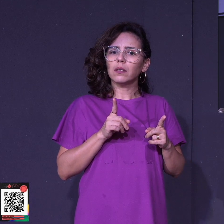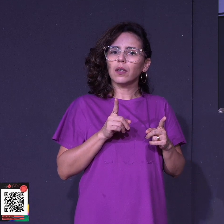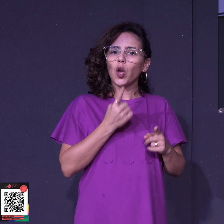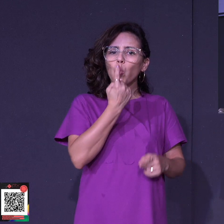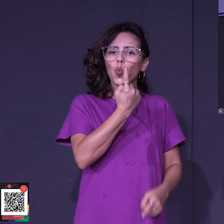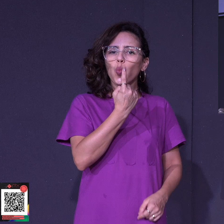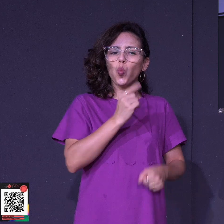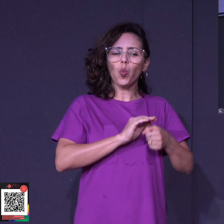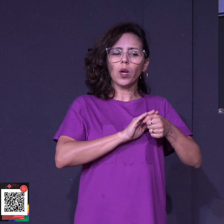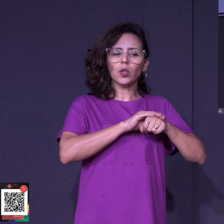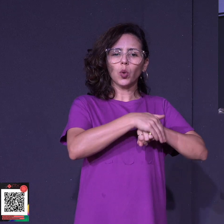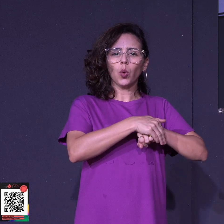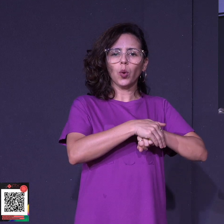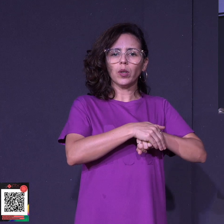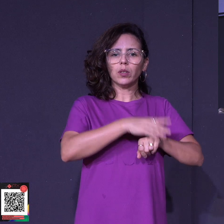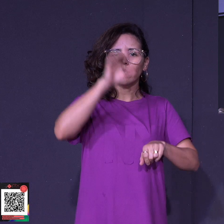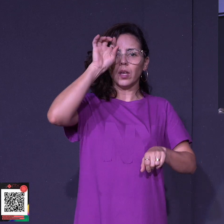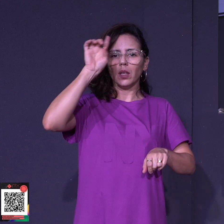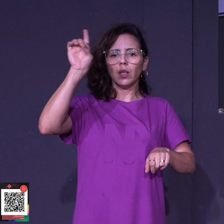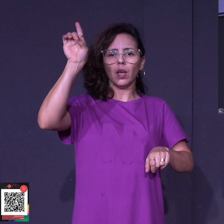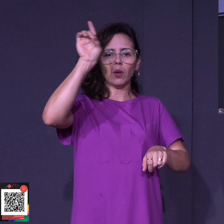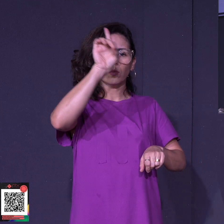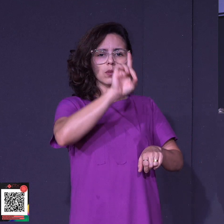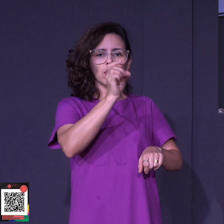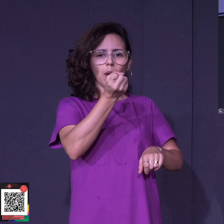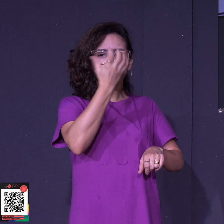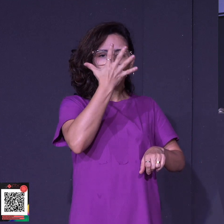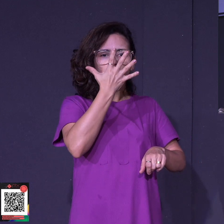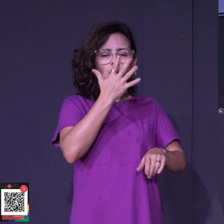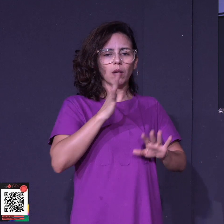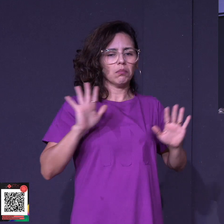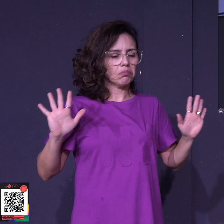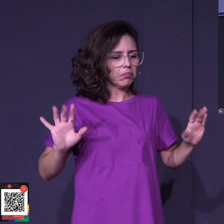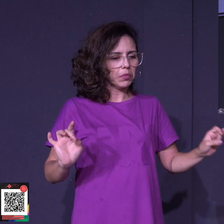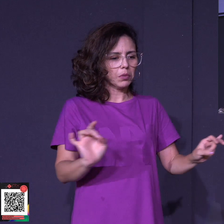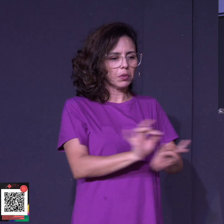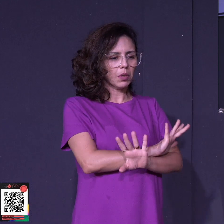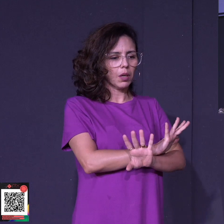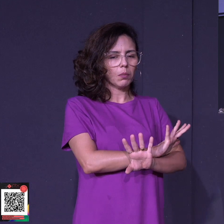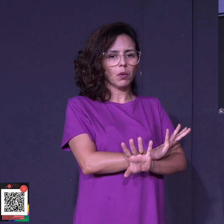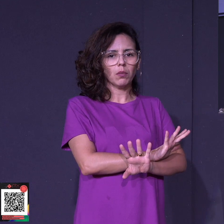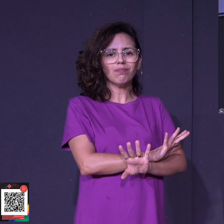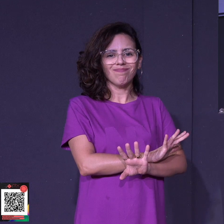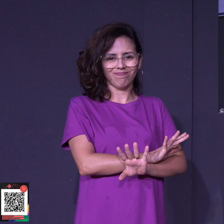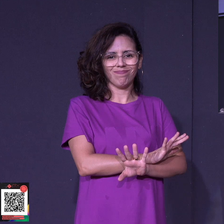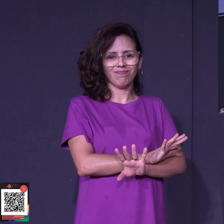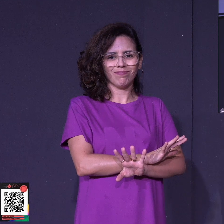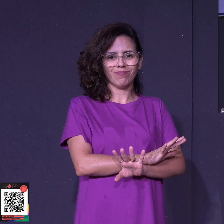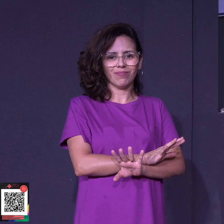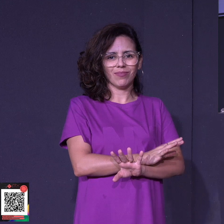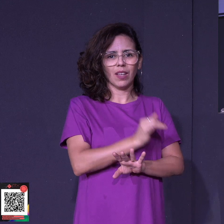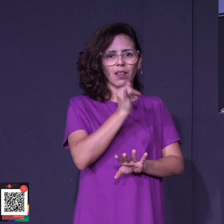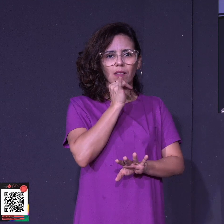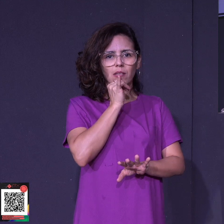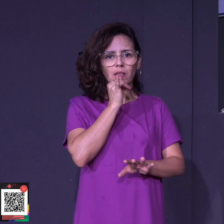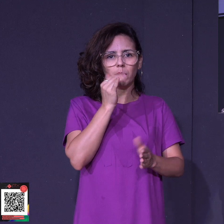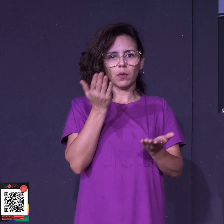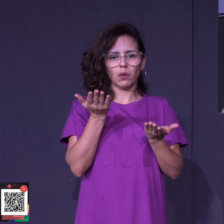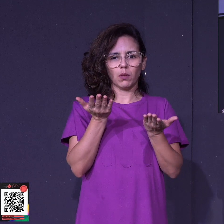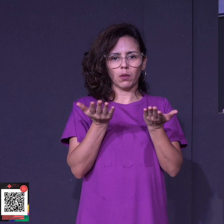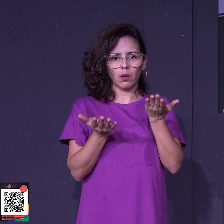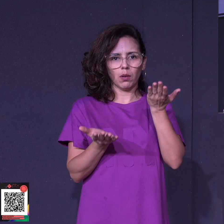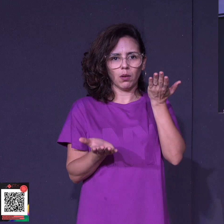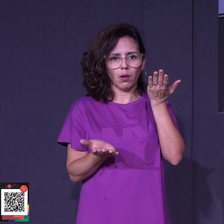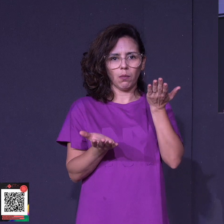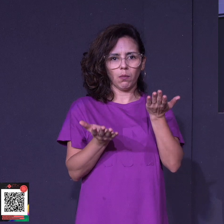quer que todos sejam salvos pelo conhecimento da verdade. Mas chega uma hora que os pratos da balança se equiparam. E se for